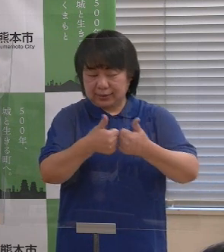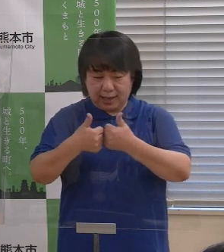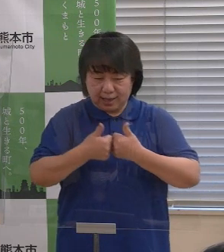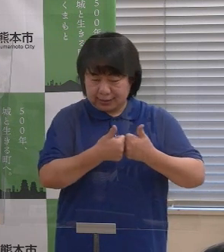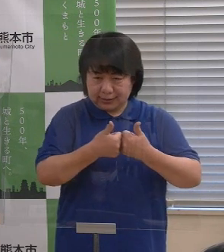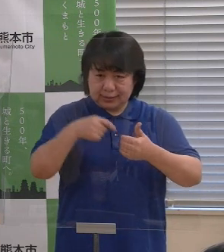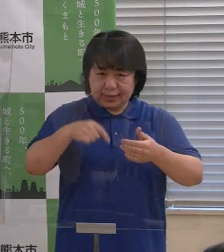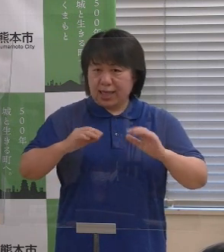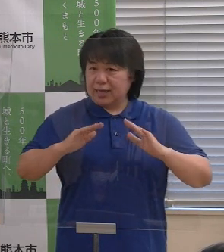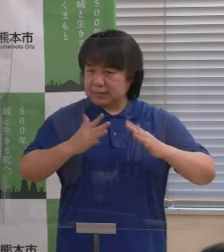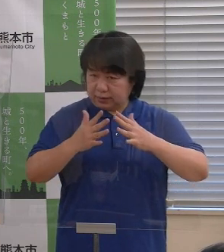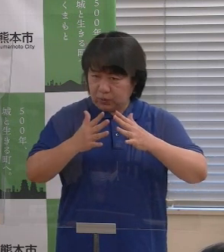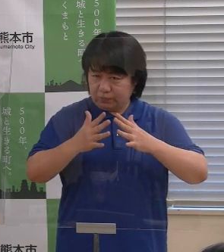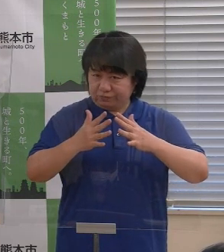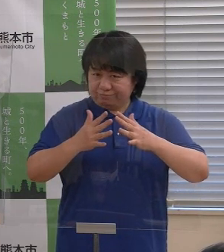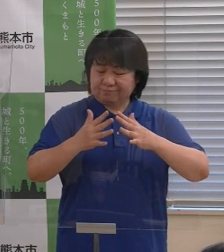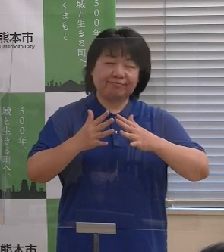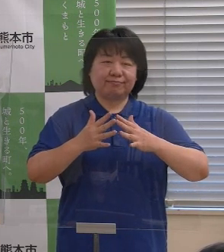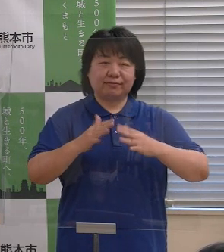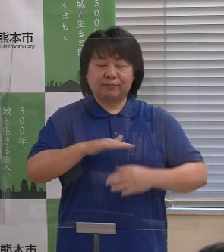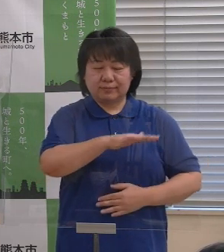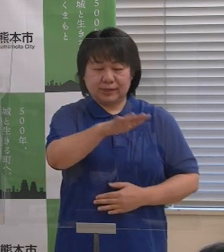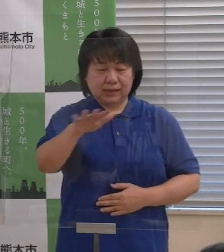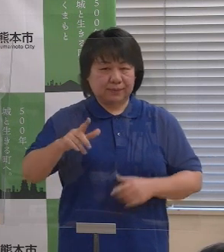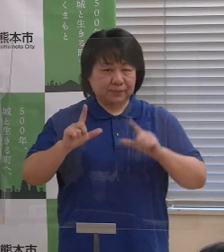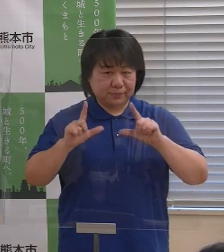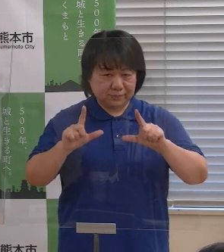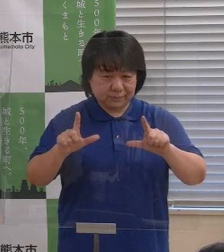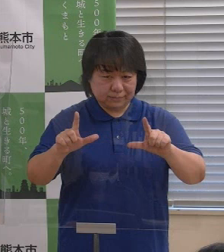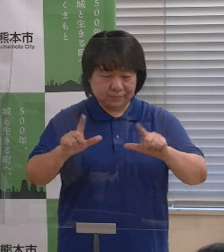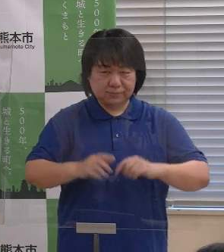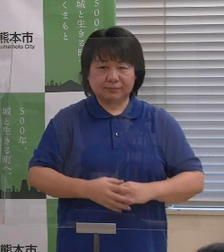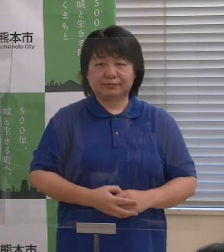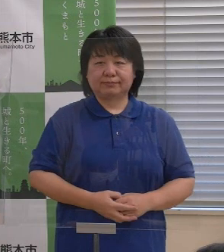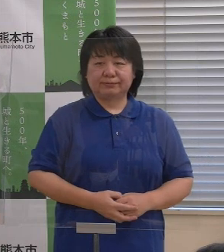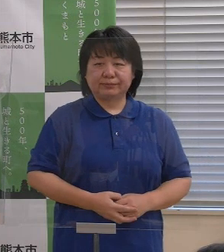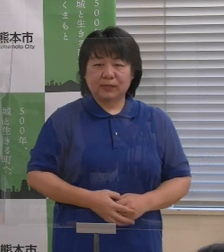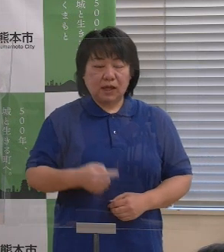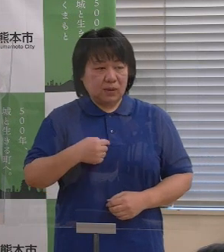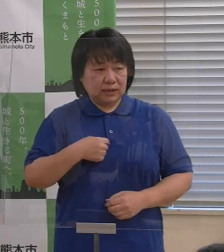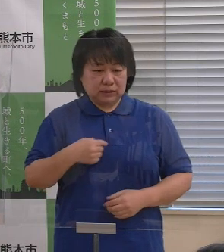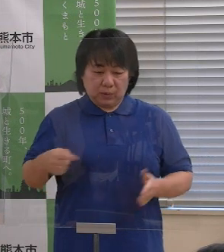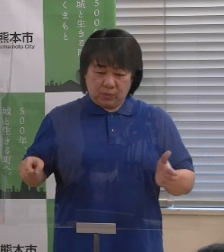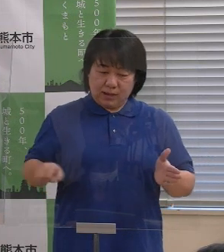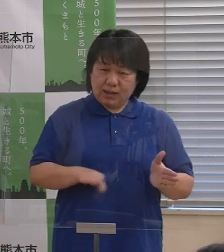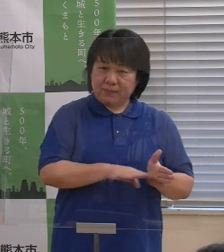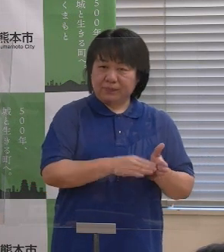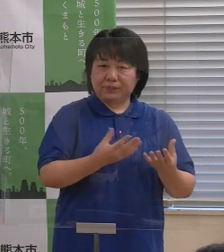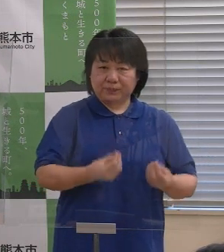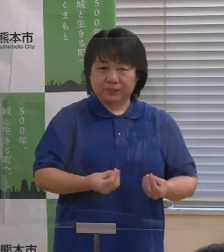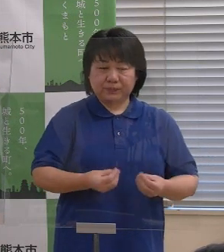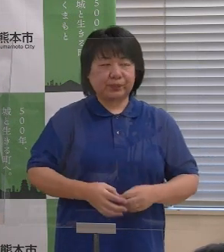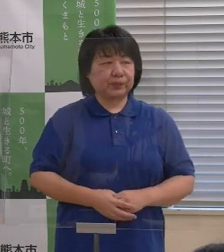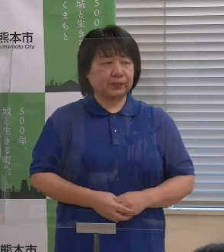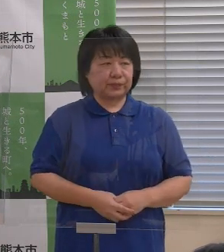することとしておりますので、皆さんにお知らせをさせていただきます。私の方からは以上です。